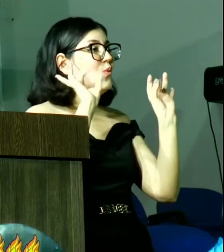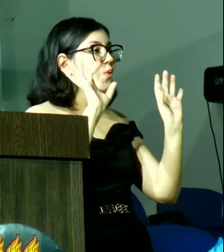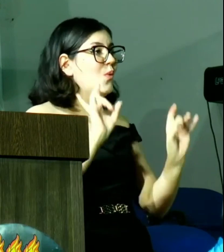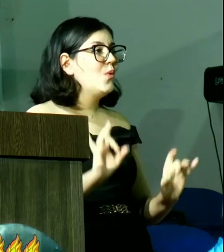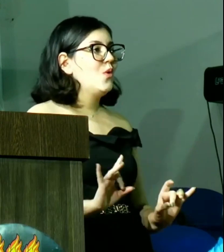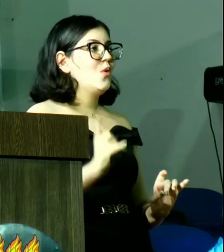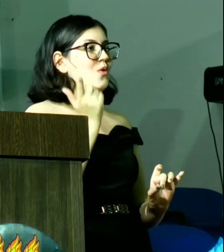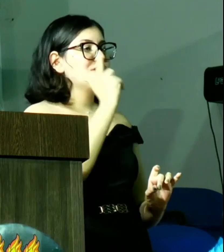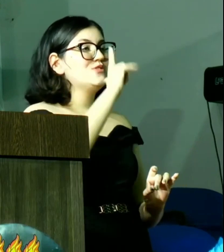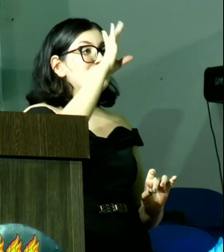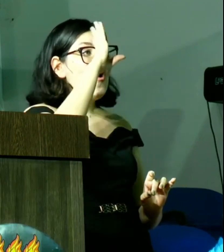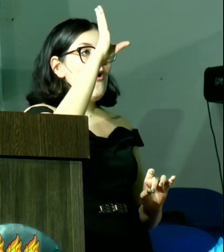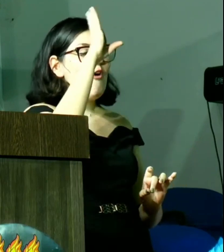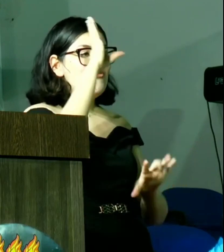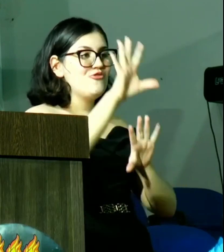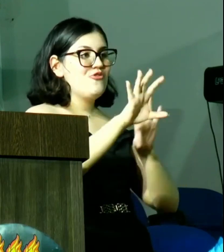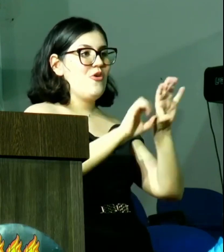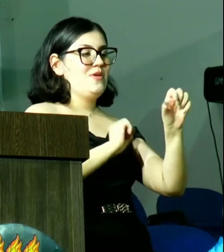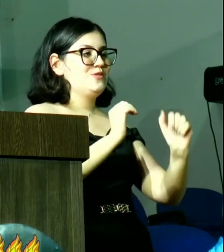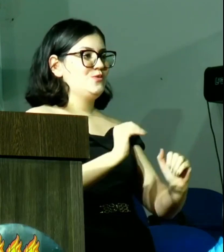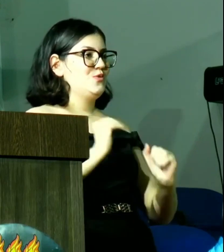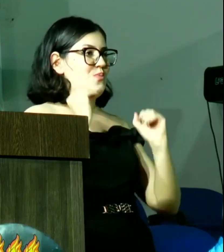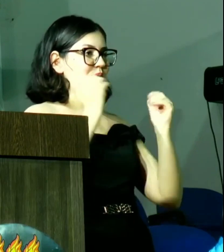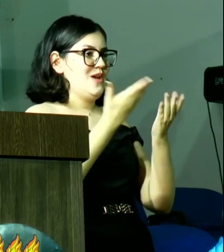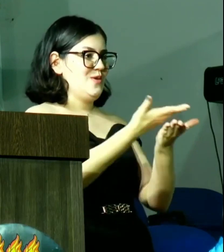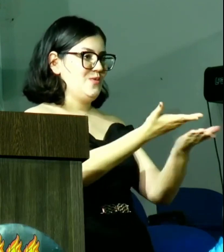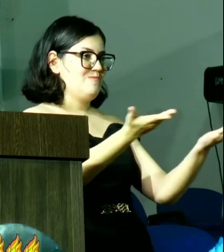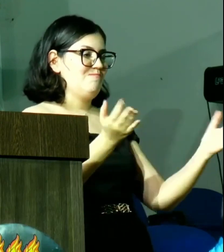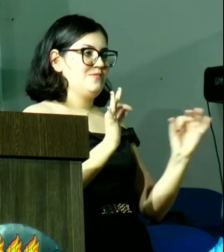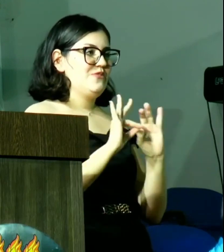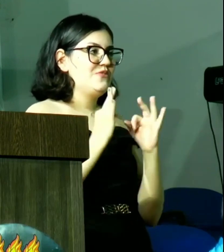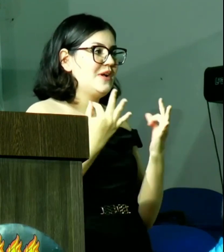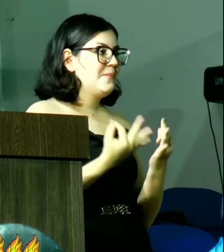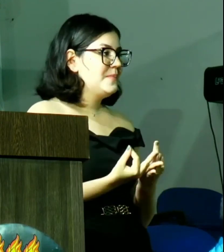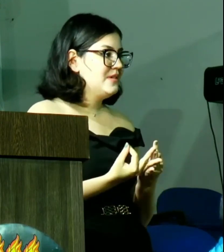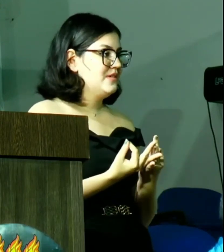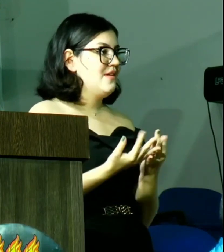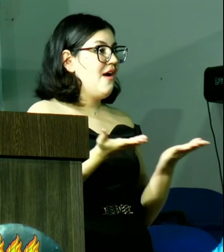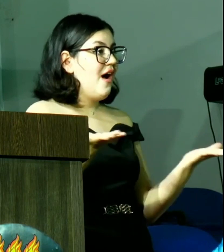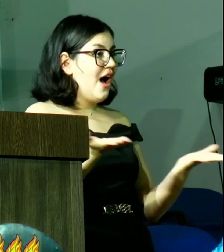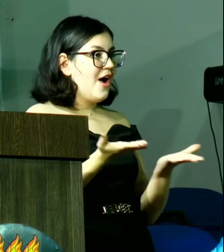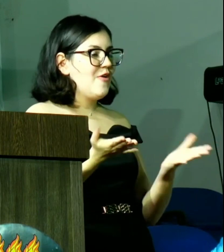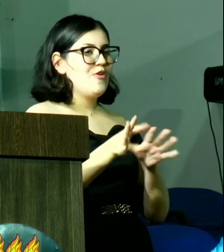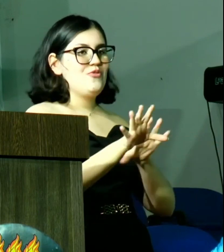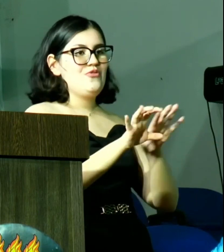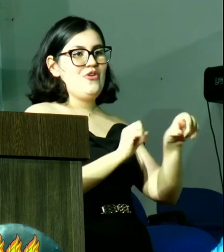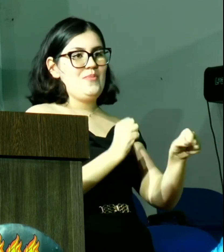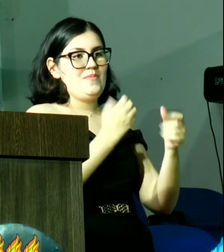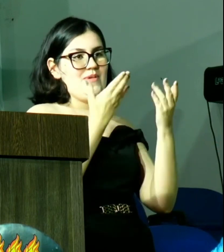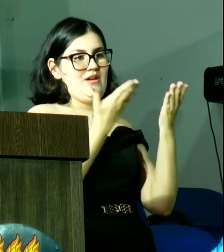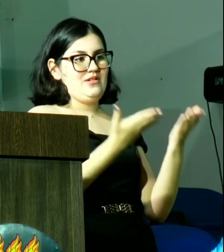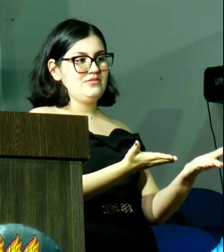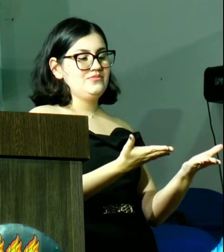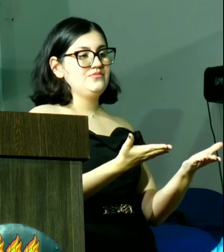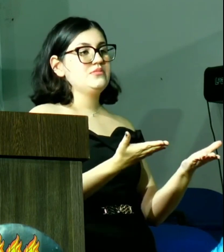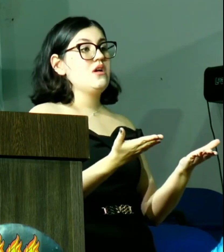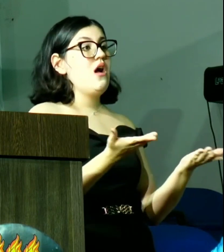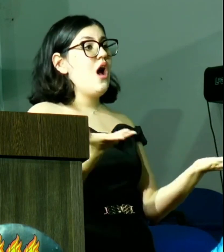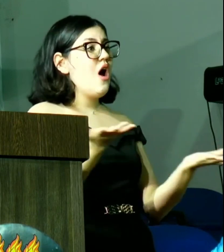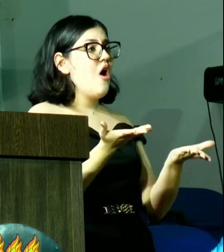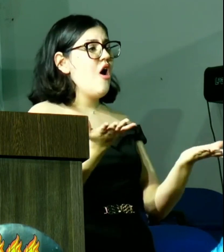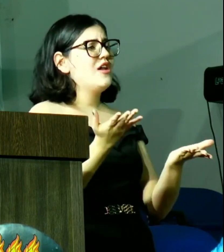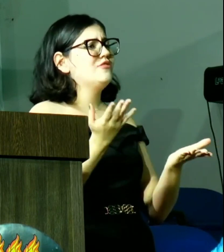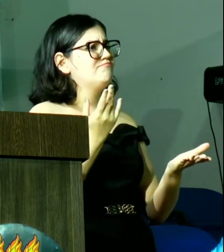de nível superior deste ente querido. Vejam agora, formado. Reconheço aqui